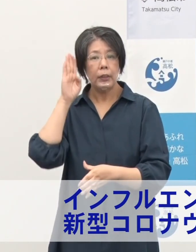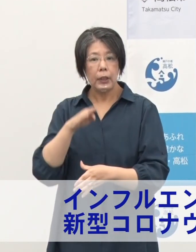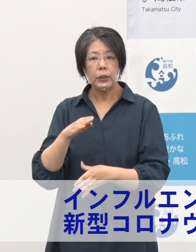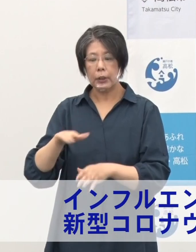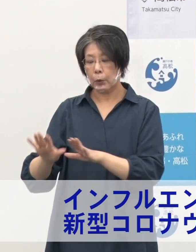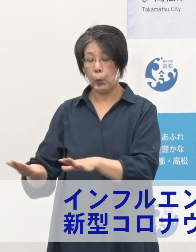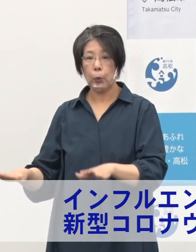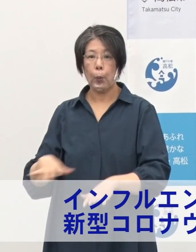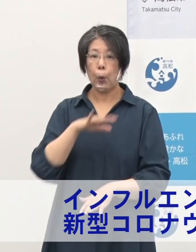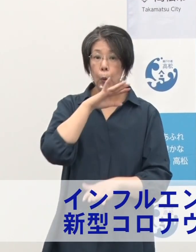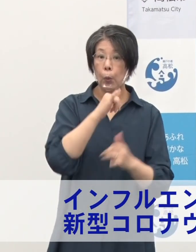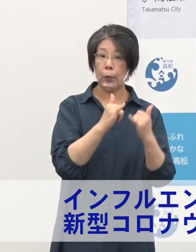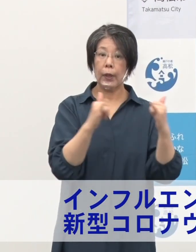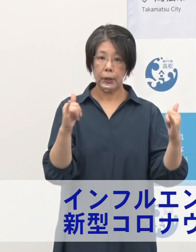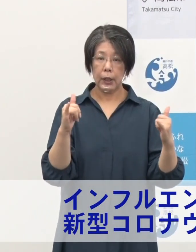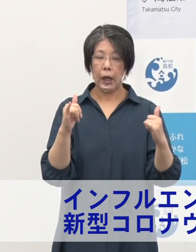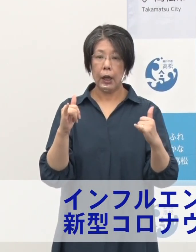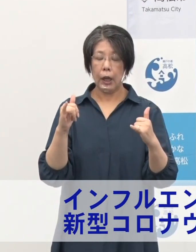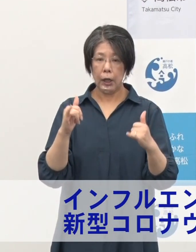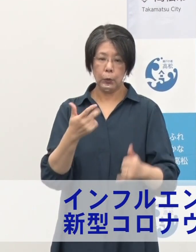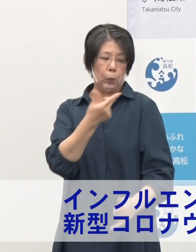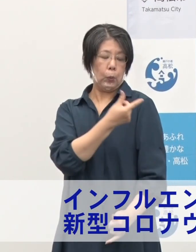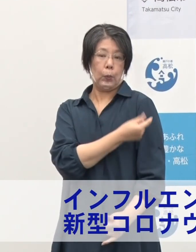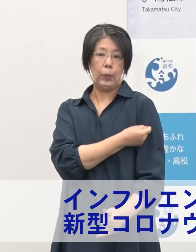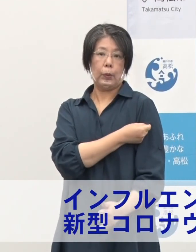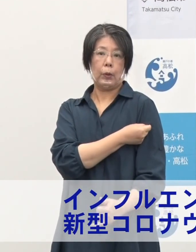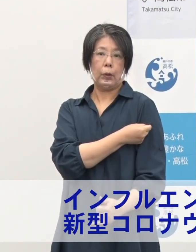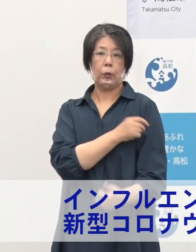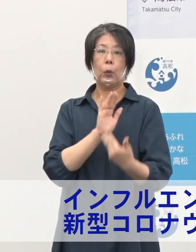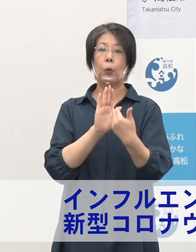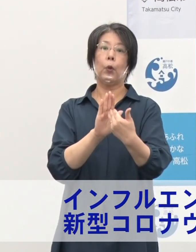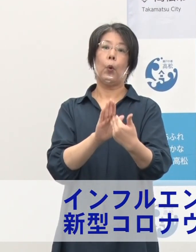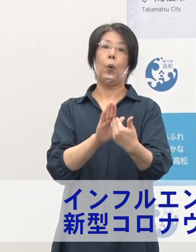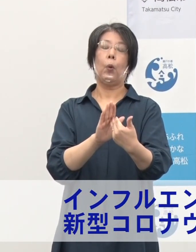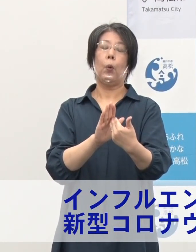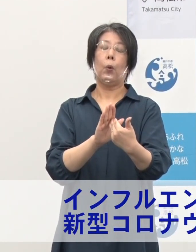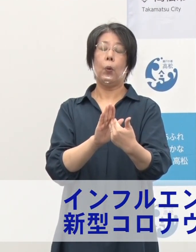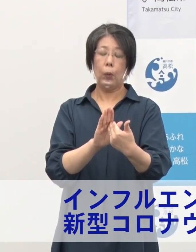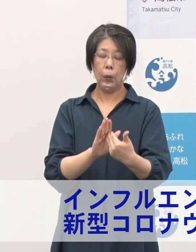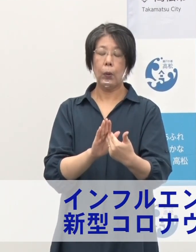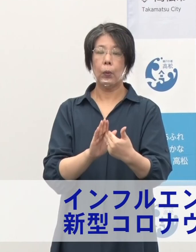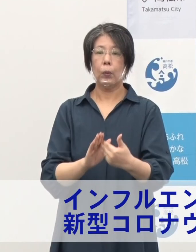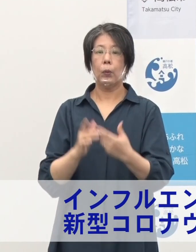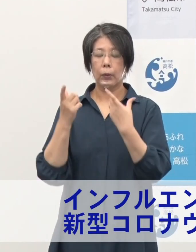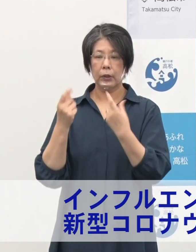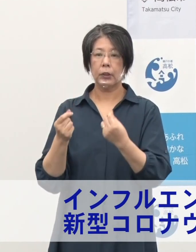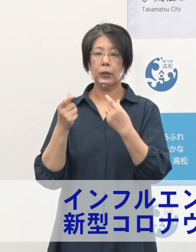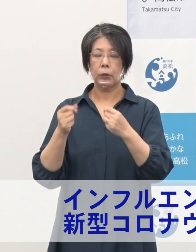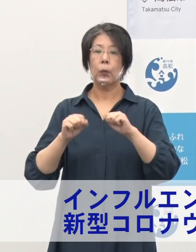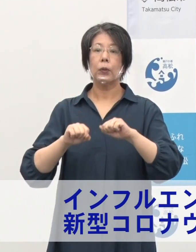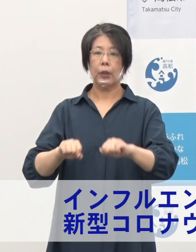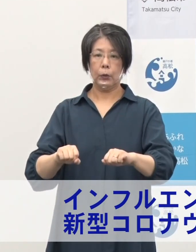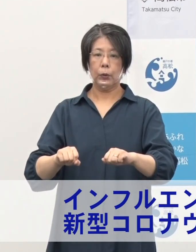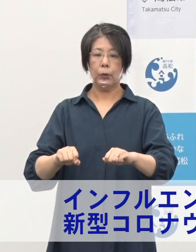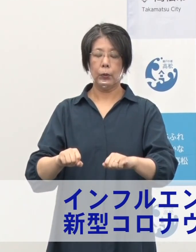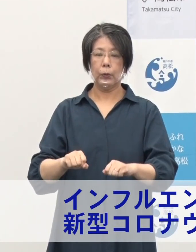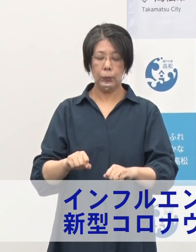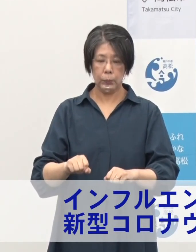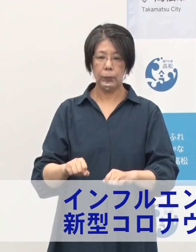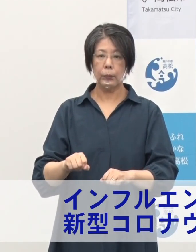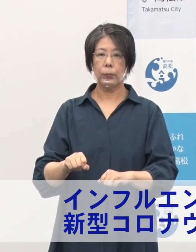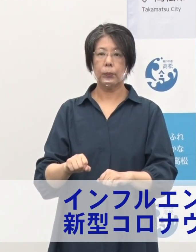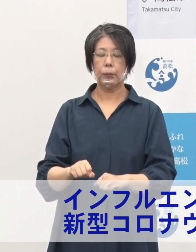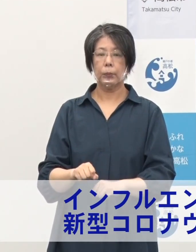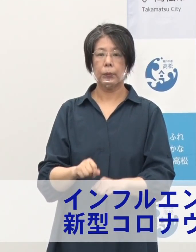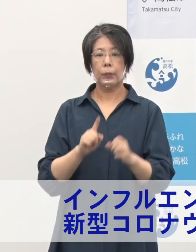対する呼ぶワクチンの予防接種につきましてはきちっとへやっとーうほとんどの人に行っていただこうという